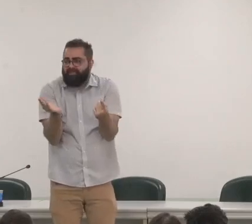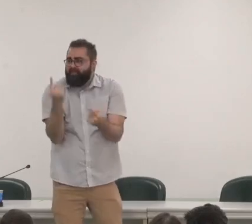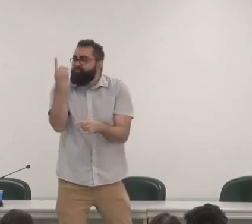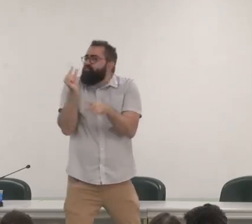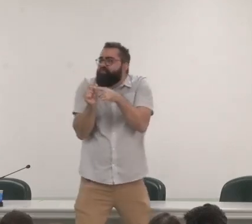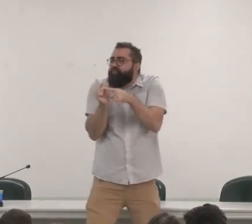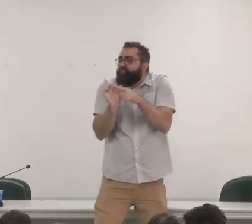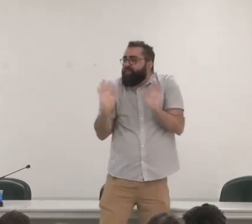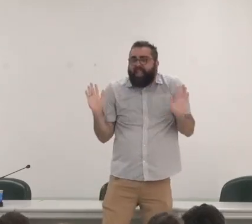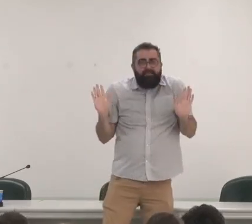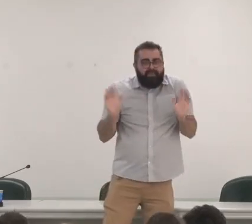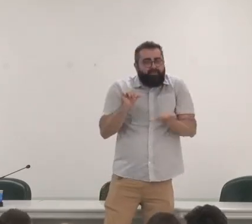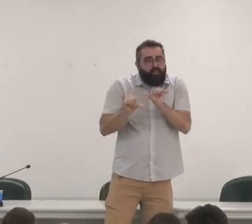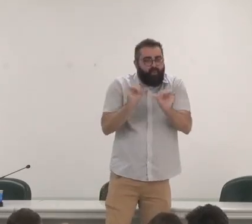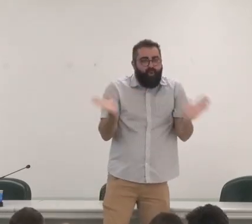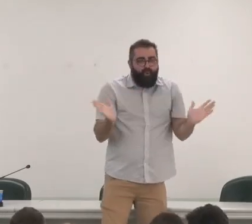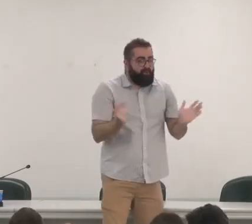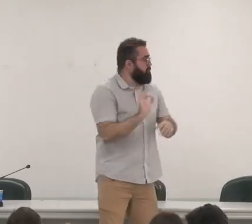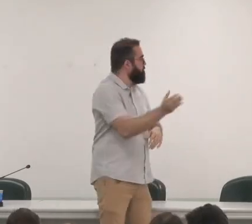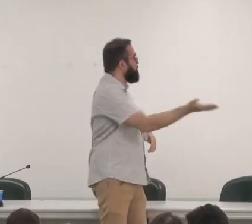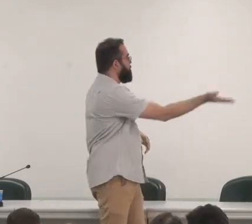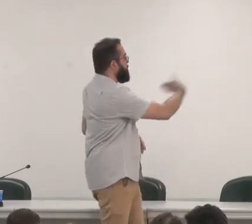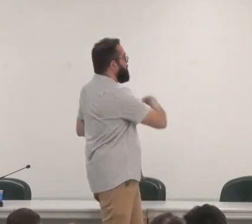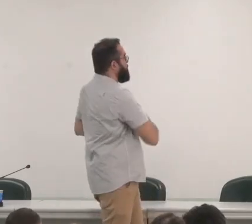um único fonema que os diferencia.